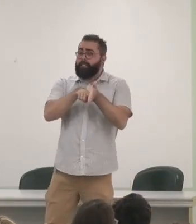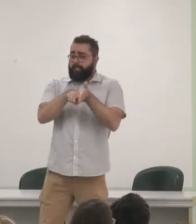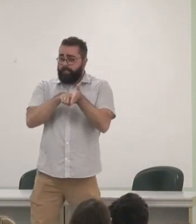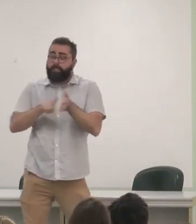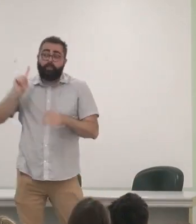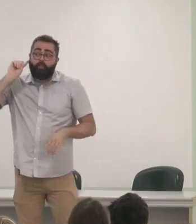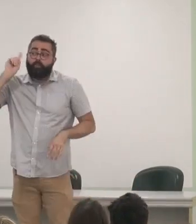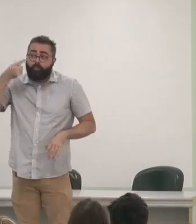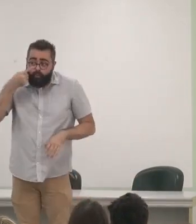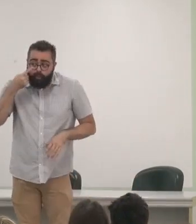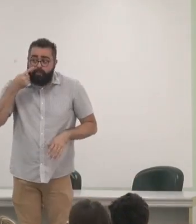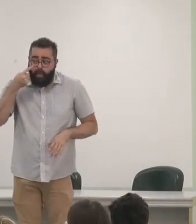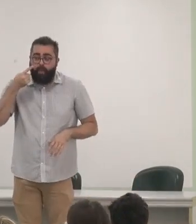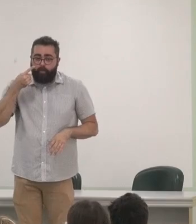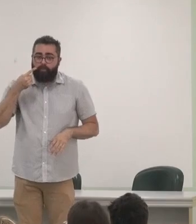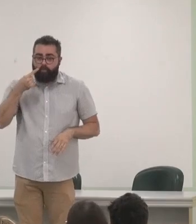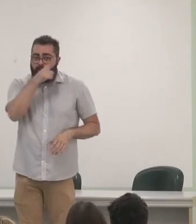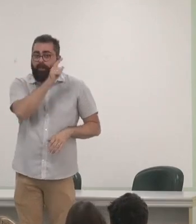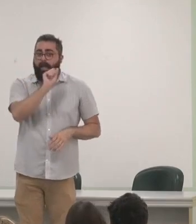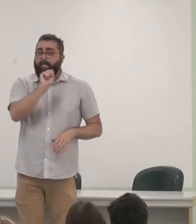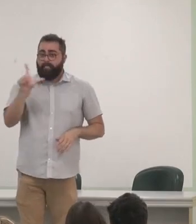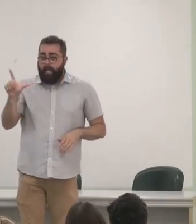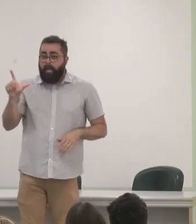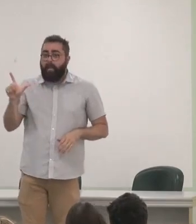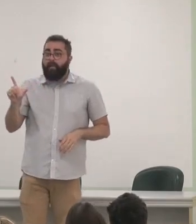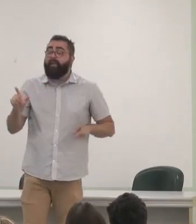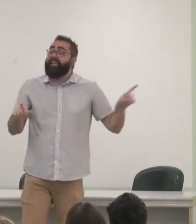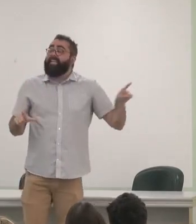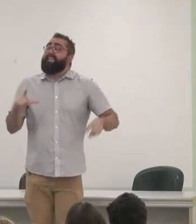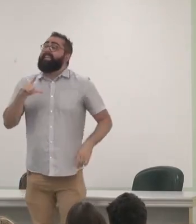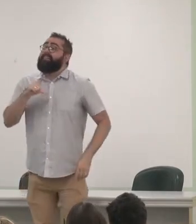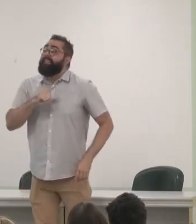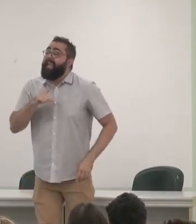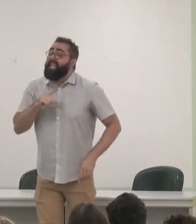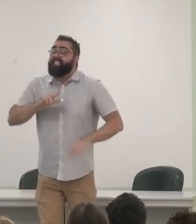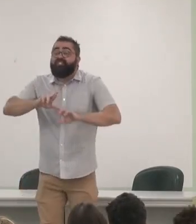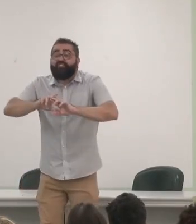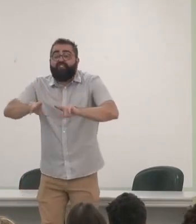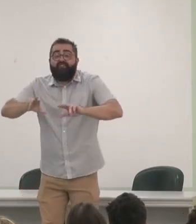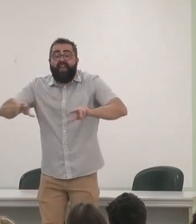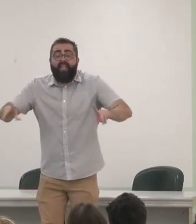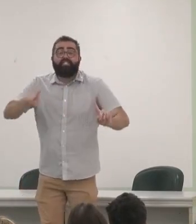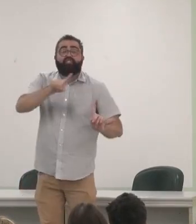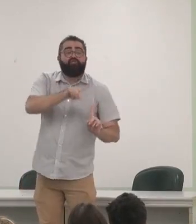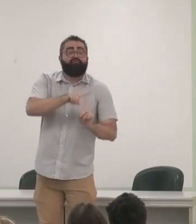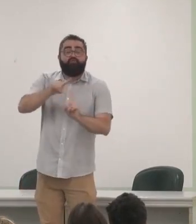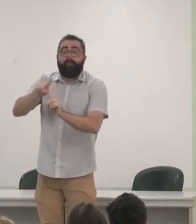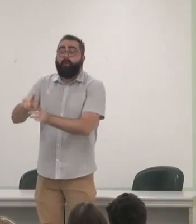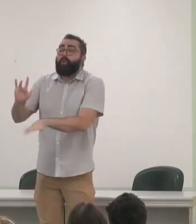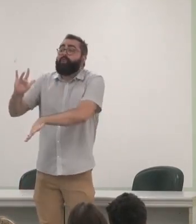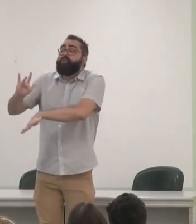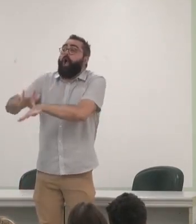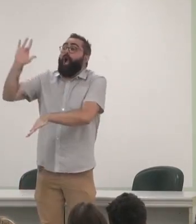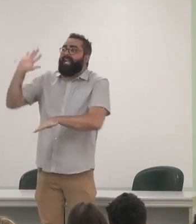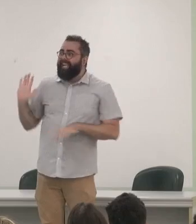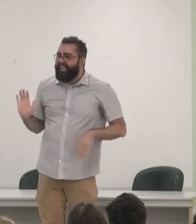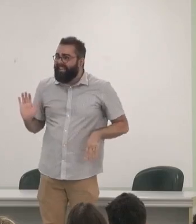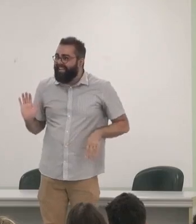e ela pesquisa as pessoas surdo-cegas que utilizam língua de sinais americana, e aí ela mostra